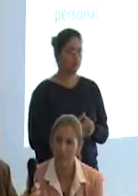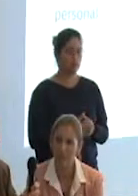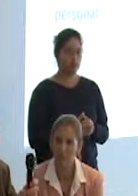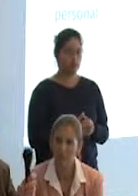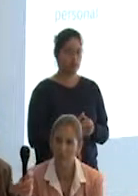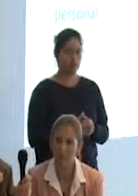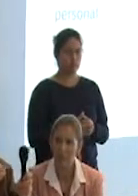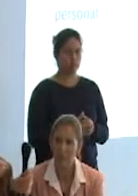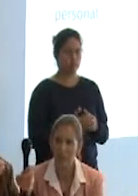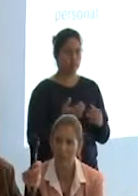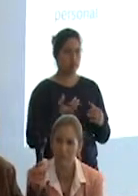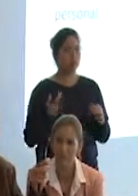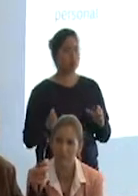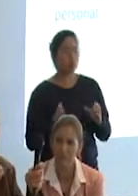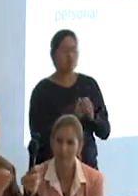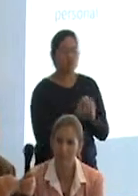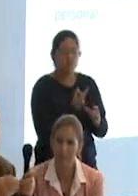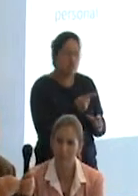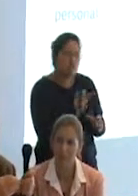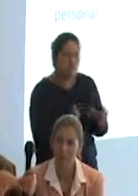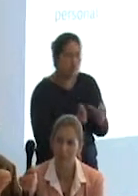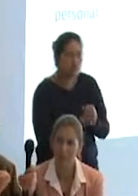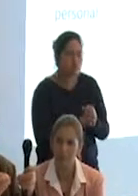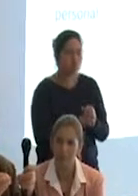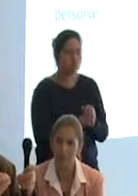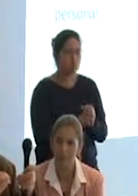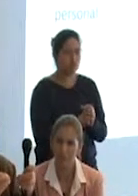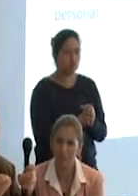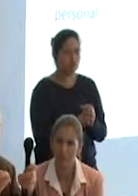La inclusión, ¿qué es la inclusión?